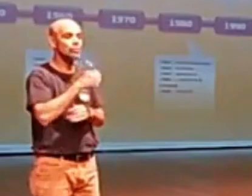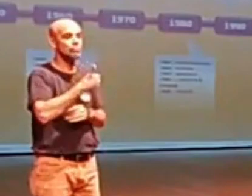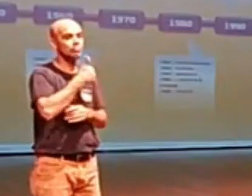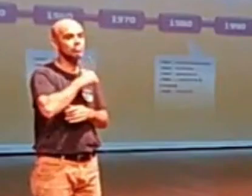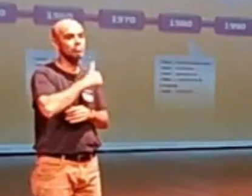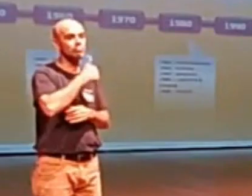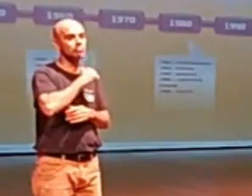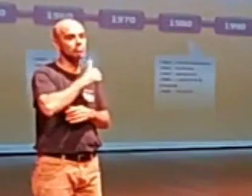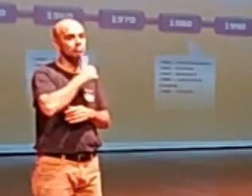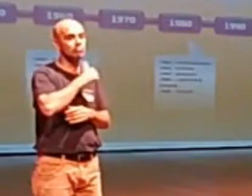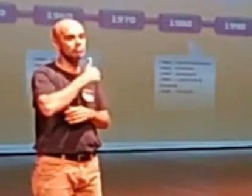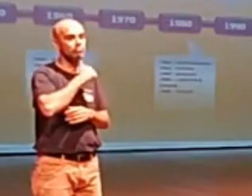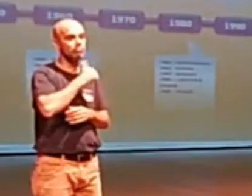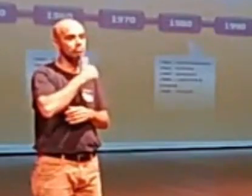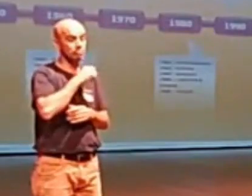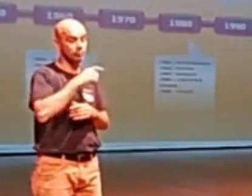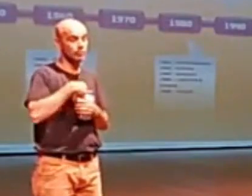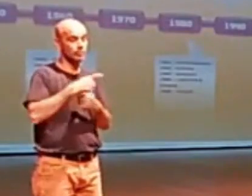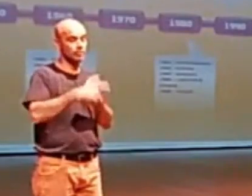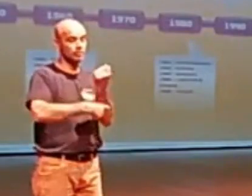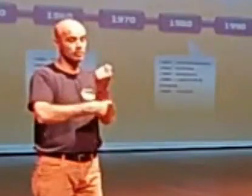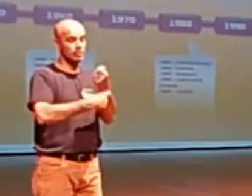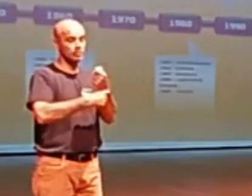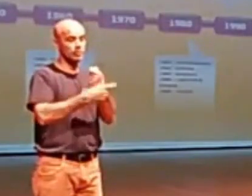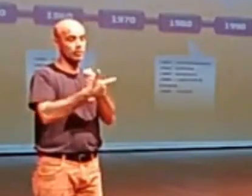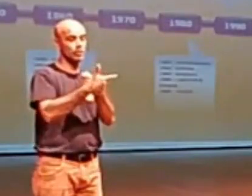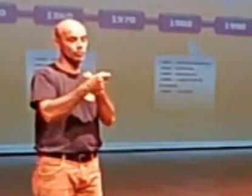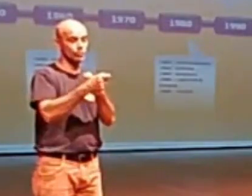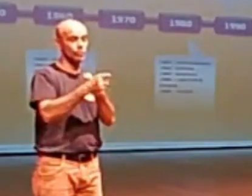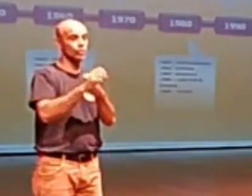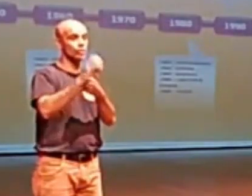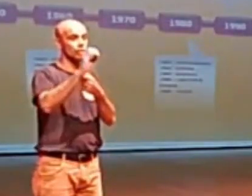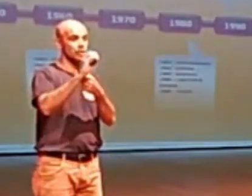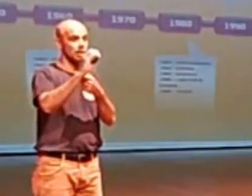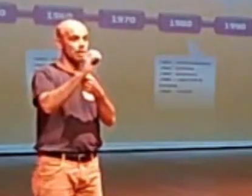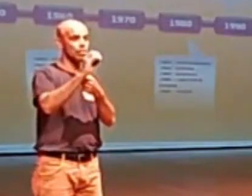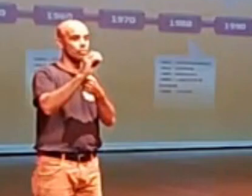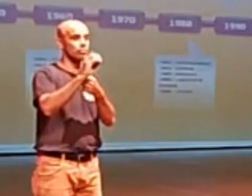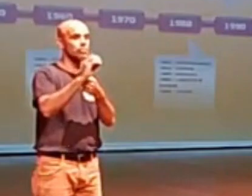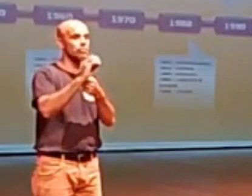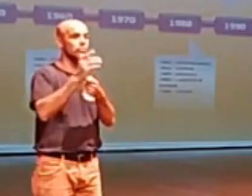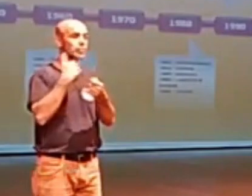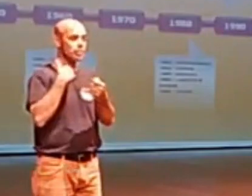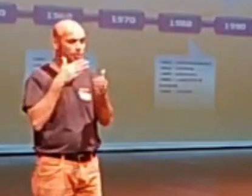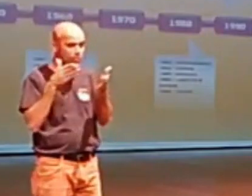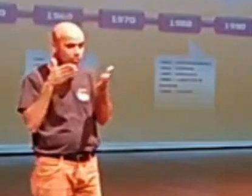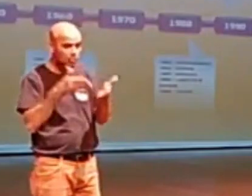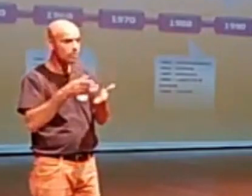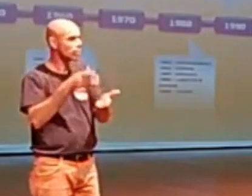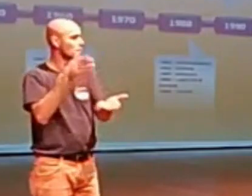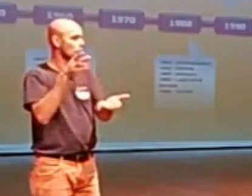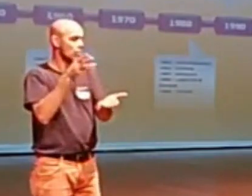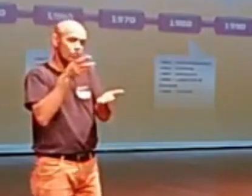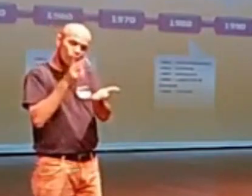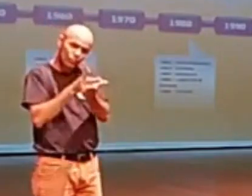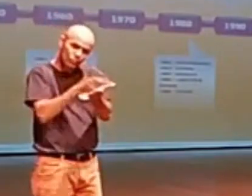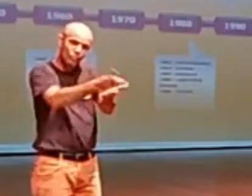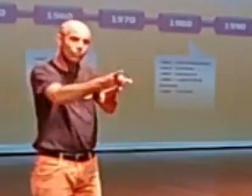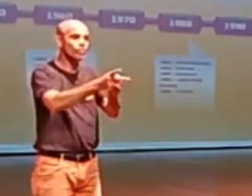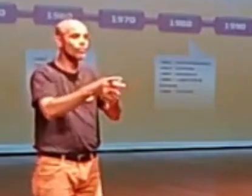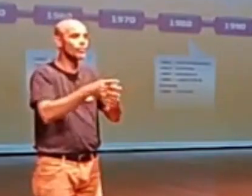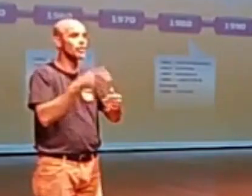tem 20 graus de curva, por que e isso é relativamente frequente, que depois